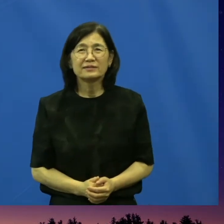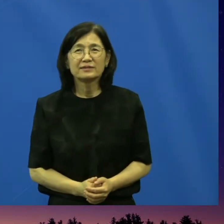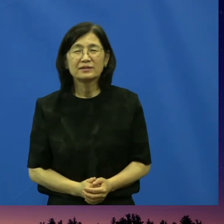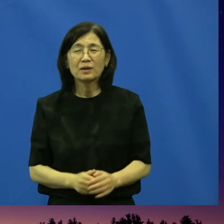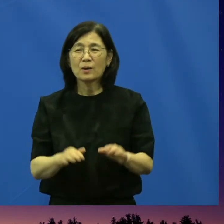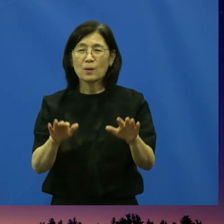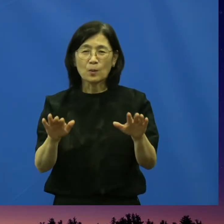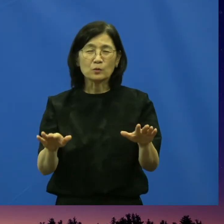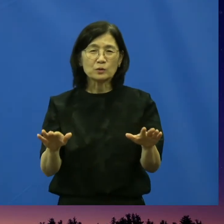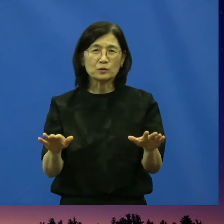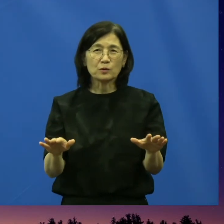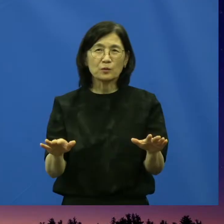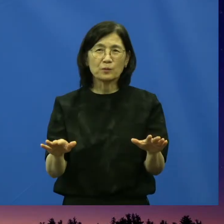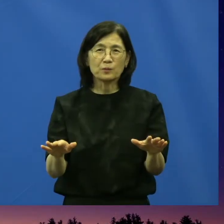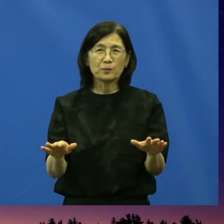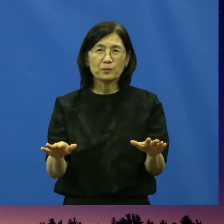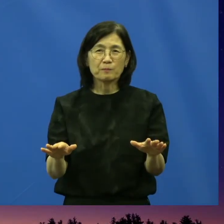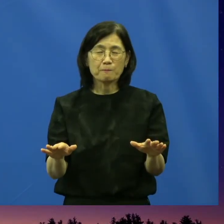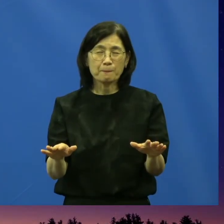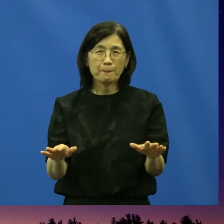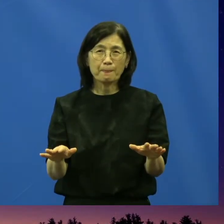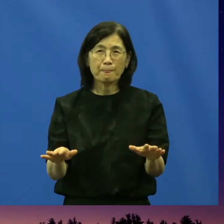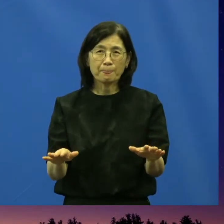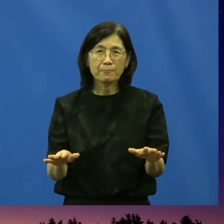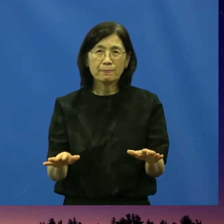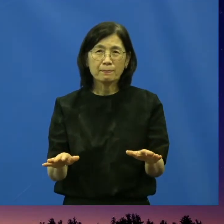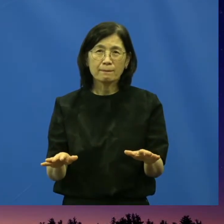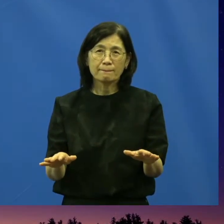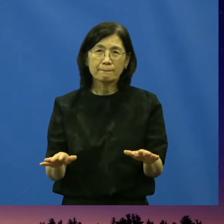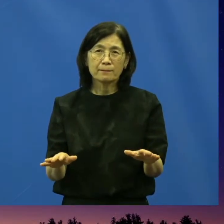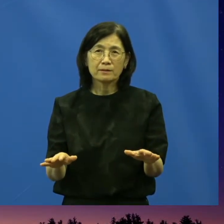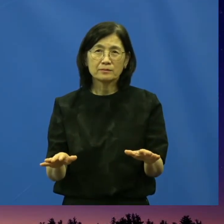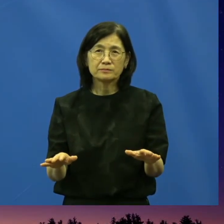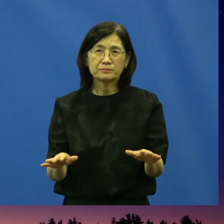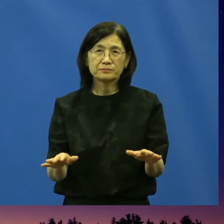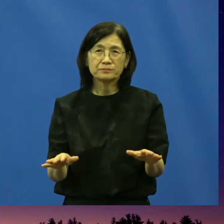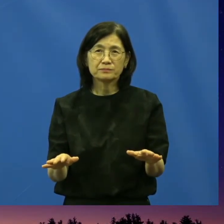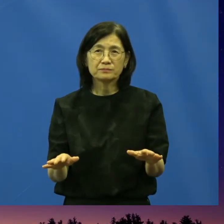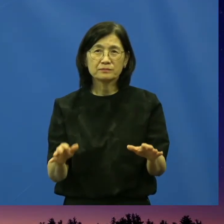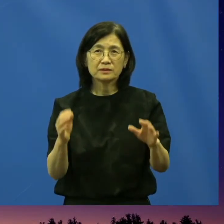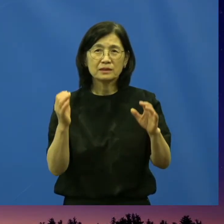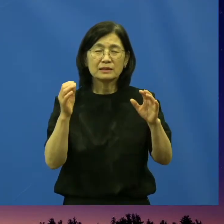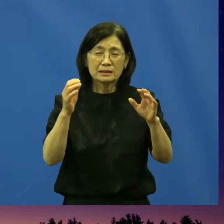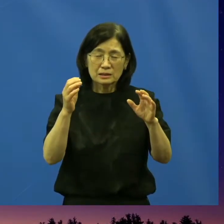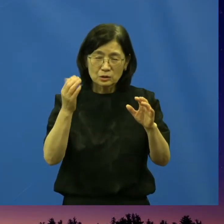또 여러분 우리가 우리 이 땅을 살아갈 때 그 탕자의